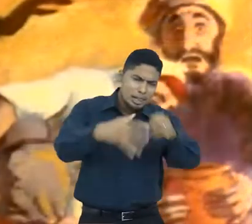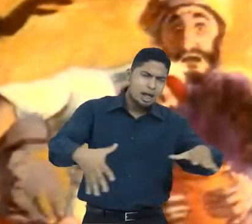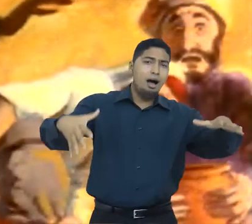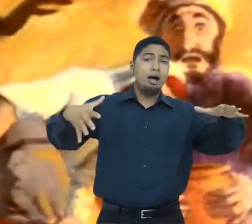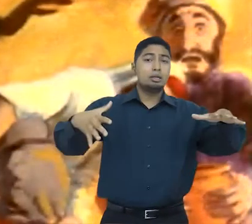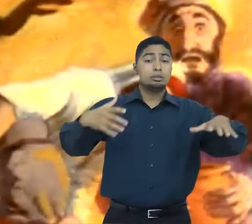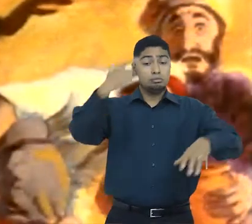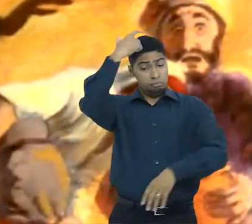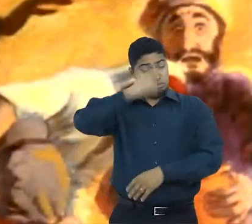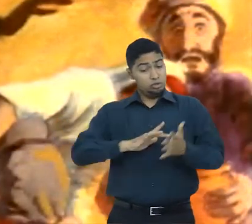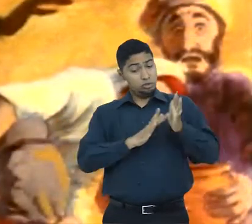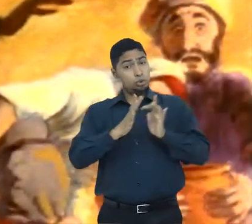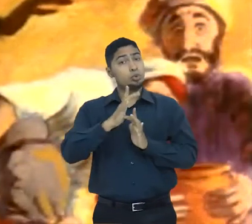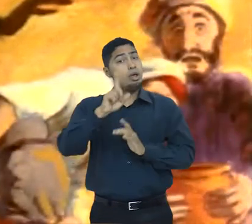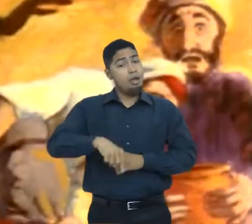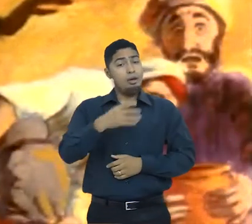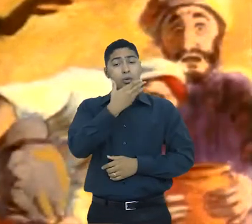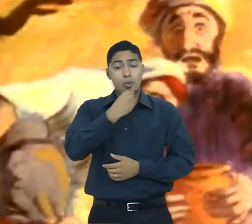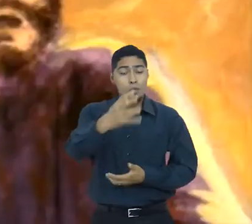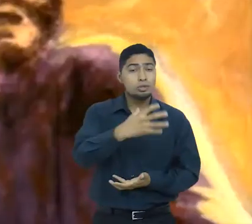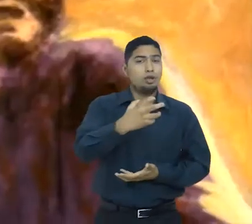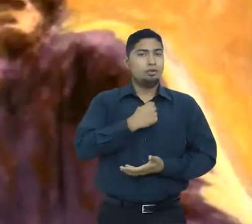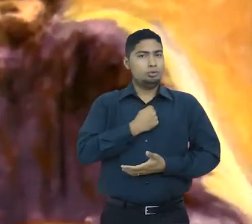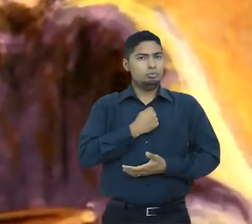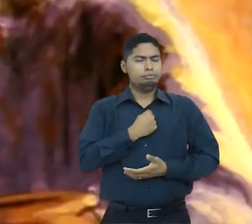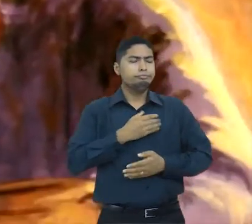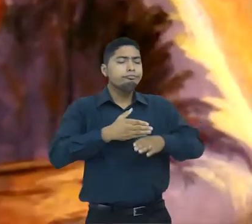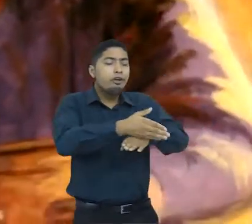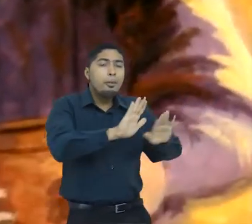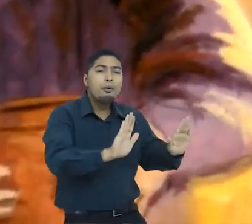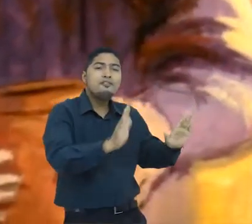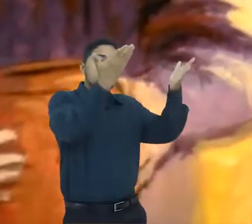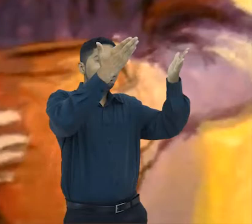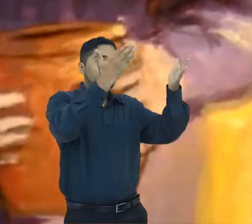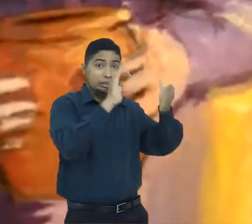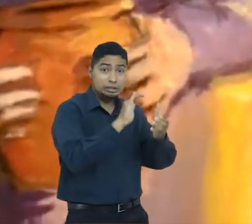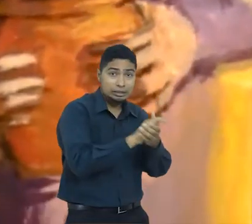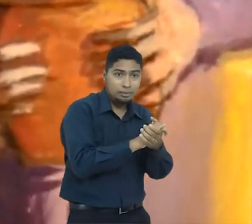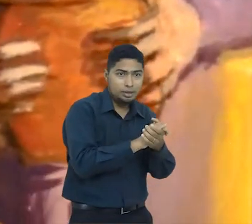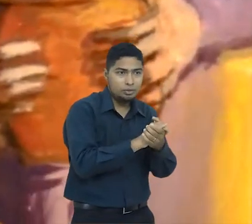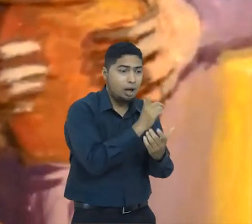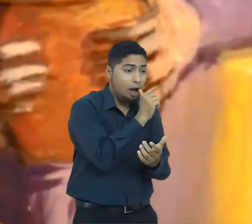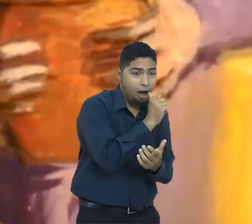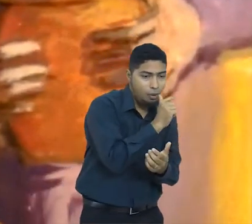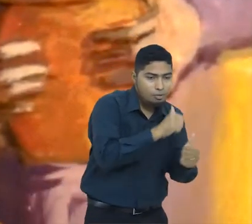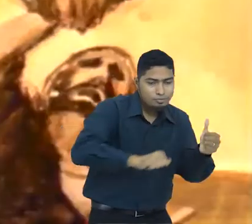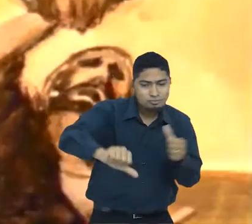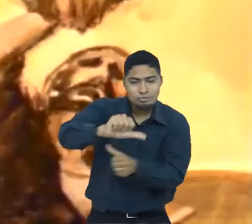era o Salvador prometido. Numa festa de casamento, transformou água em vinho. Um dia,